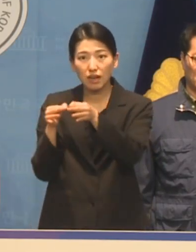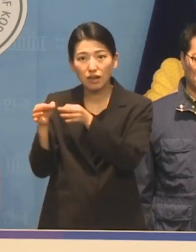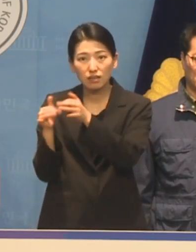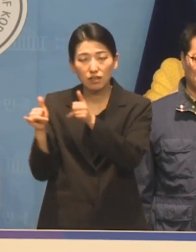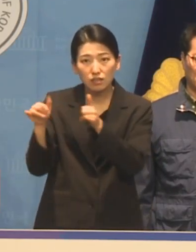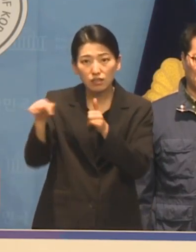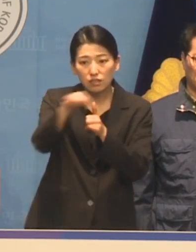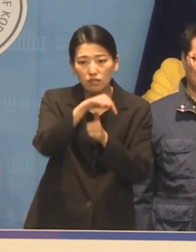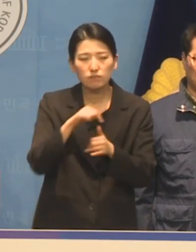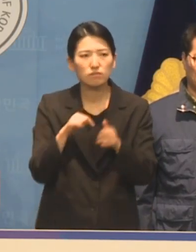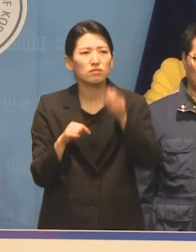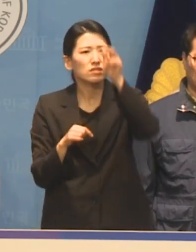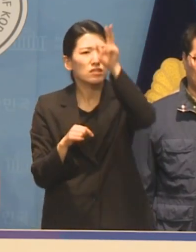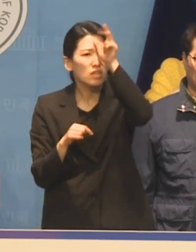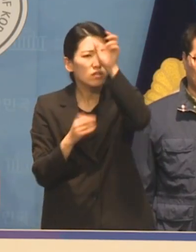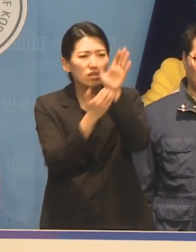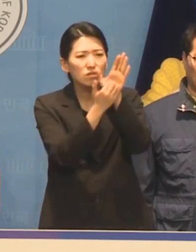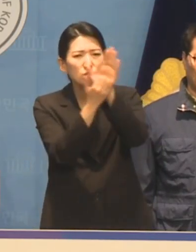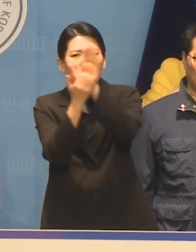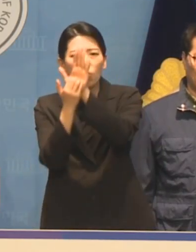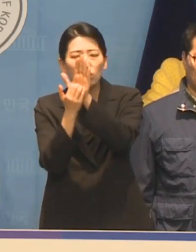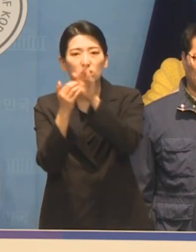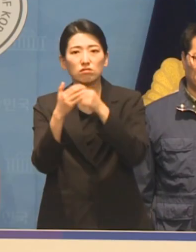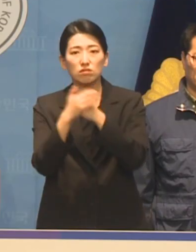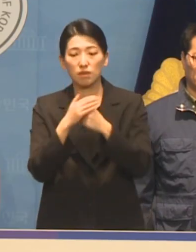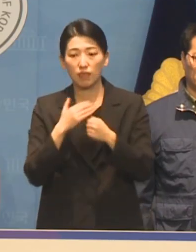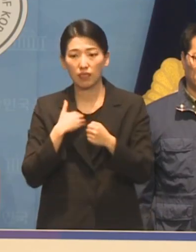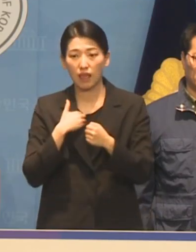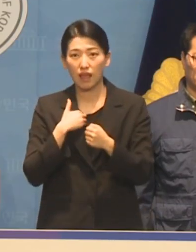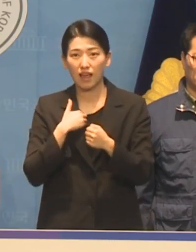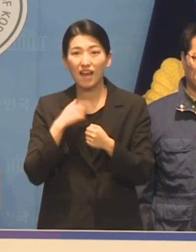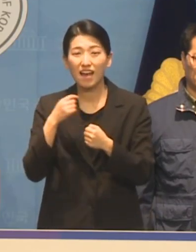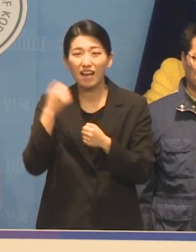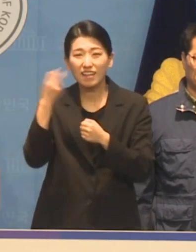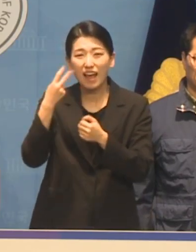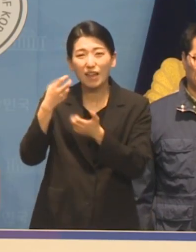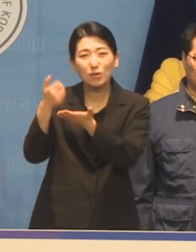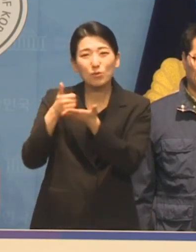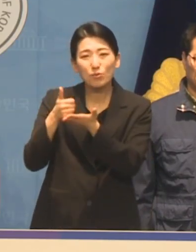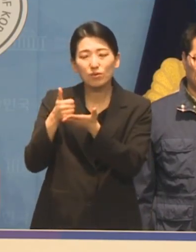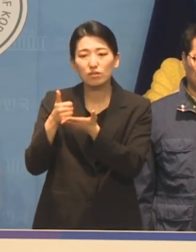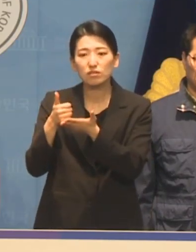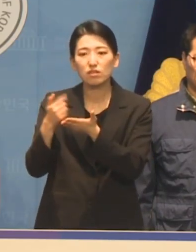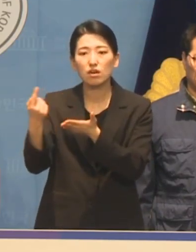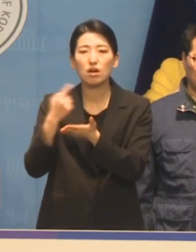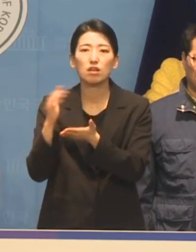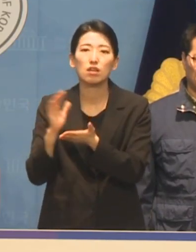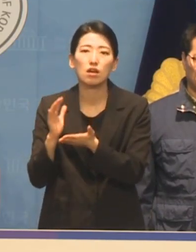지 오래입니다. 40년 장사하면서 이렇게 어려운 적은 처음이라고 합니다.